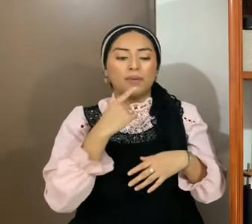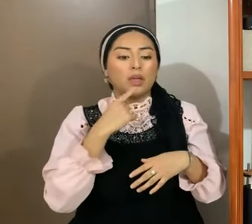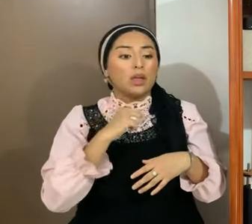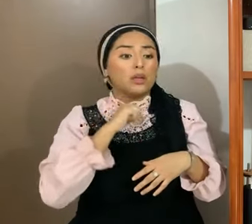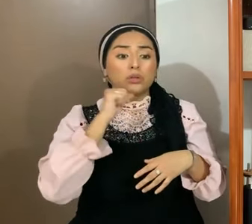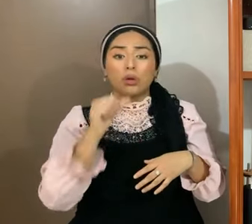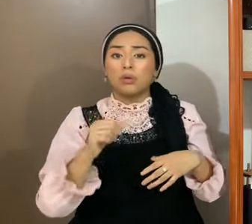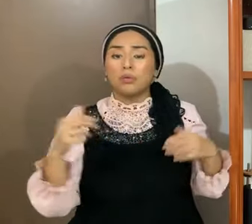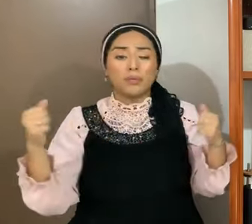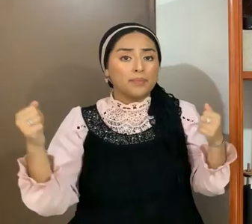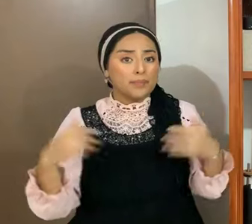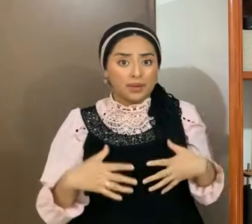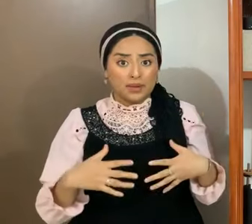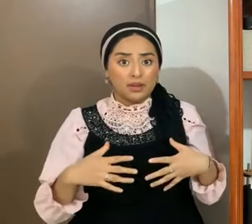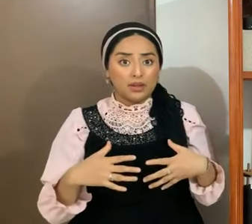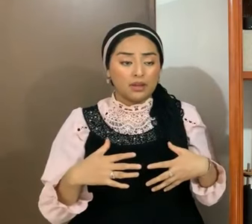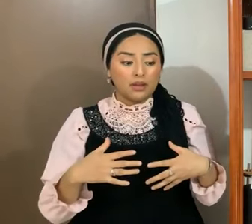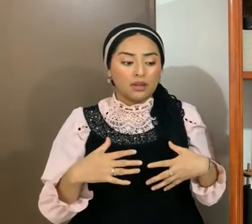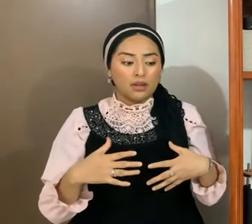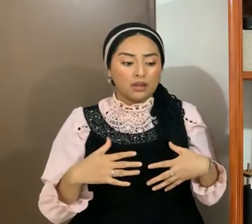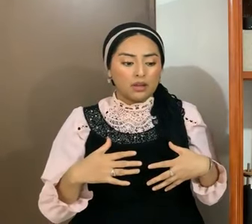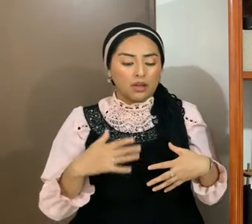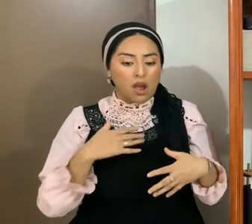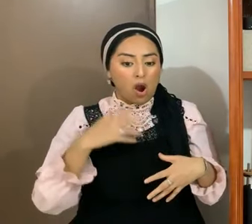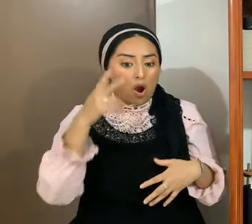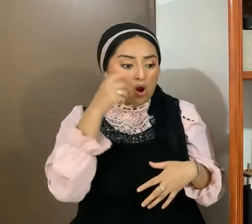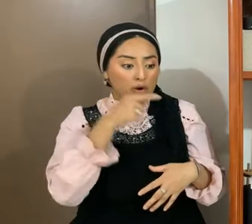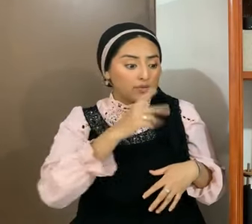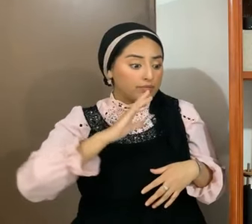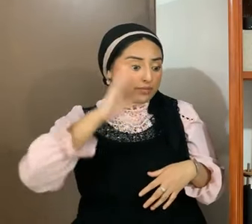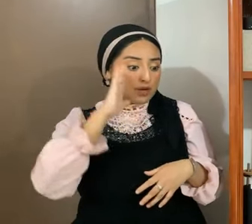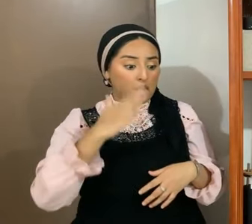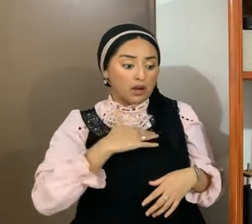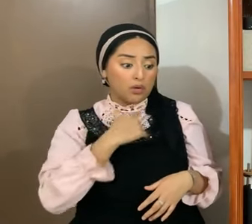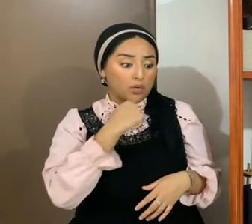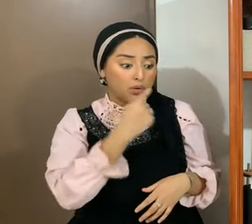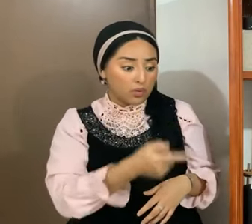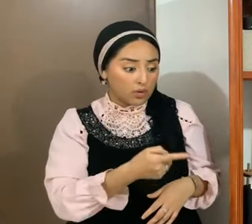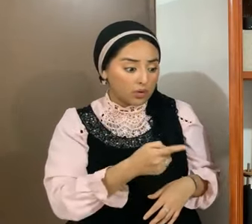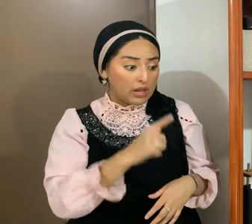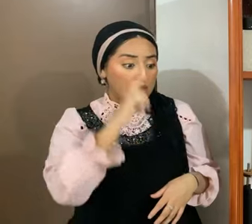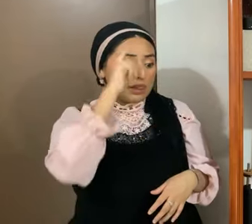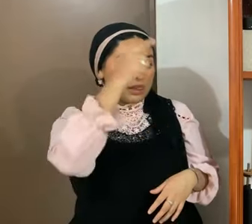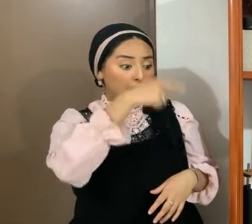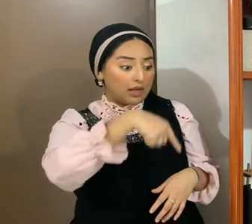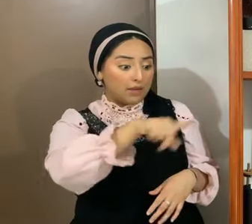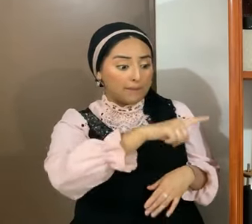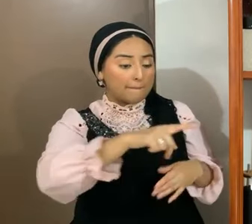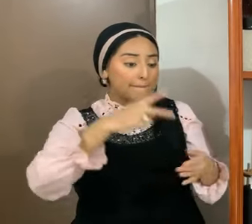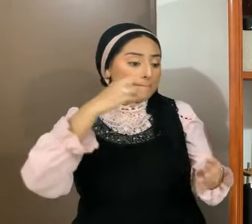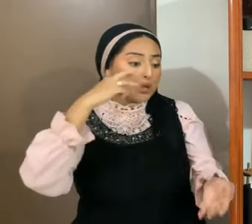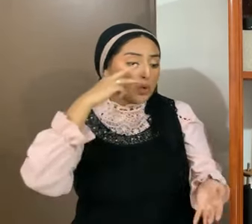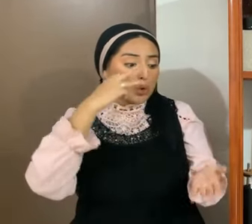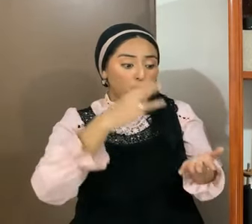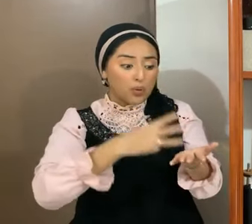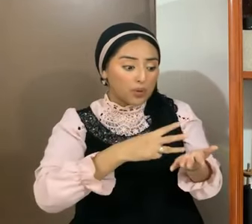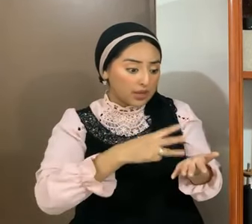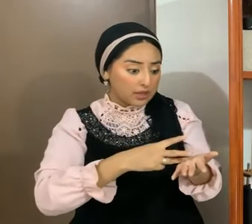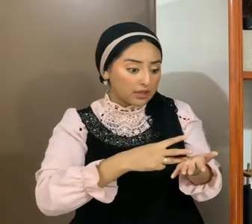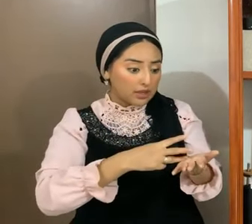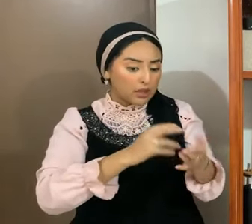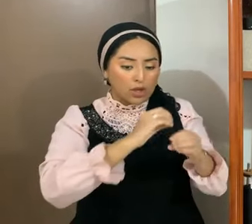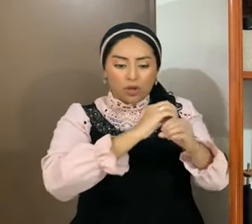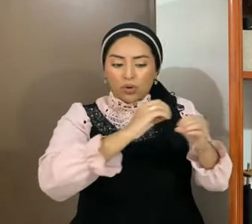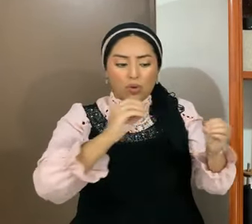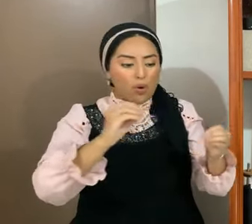ni os amedrentéis, no te hice oír desde la antigüedad y te lo dije. Luego vosotros sois mis testigos. No hay Elohim sino